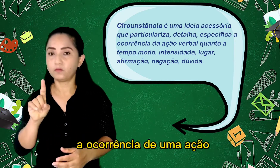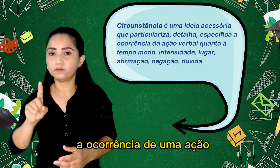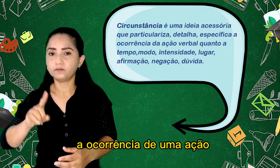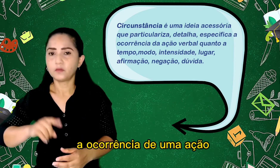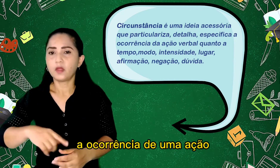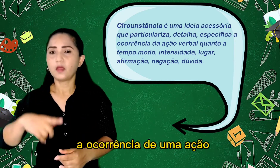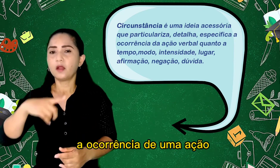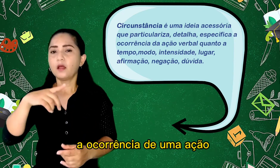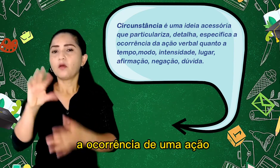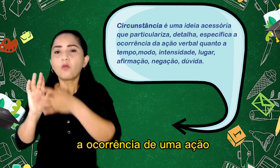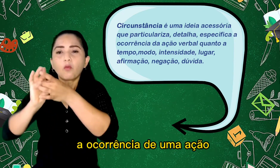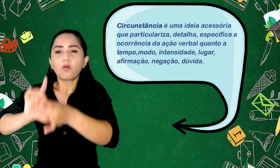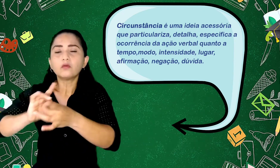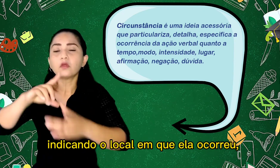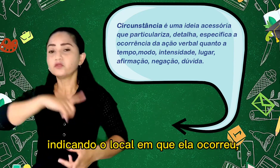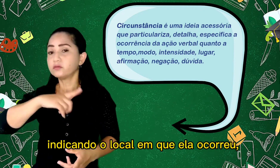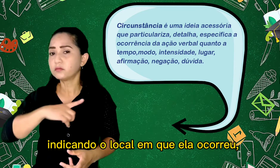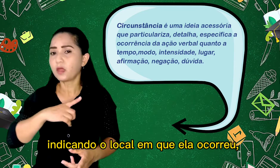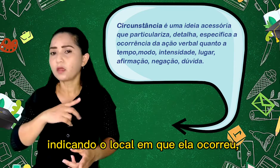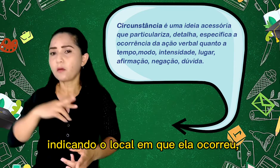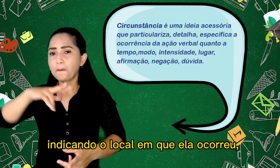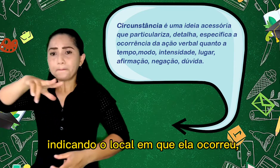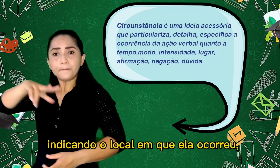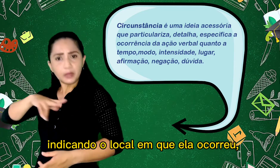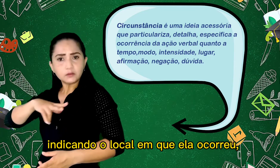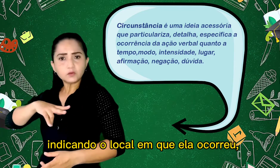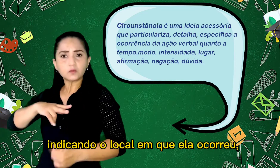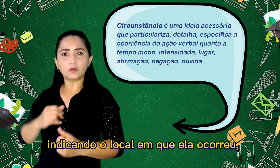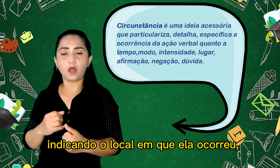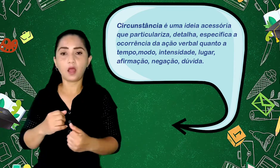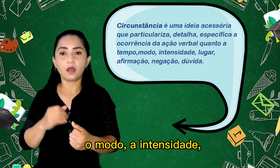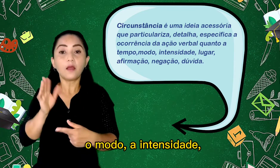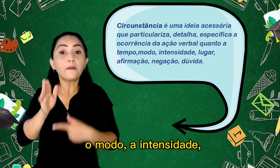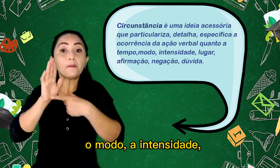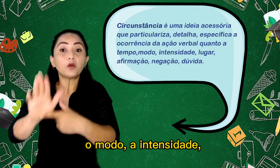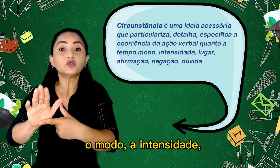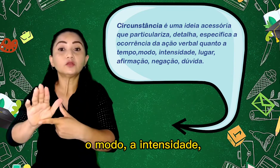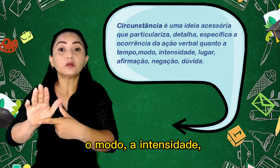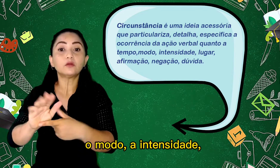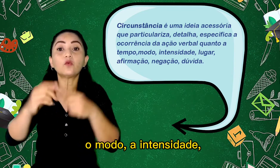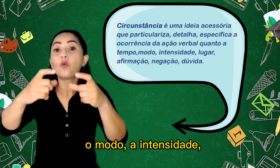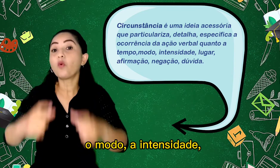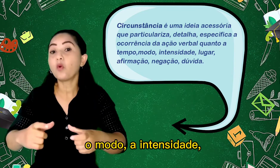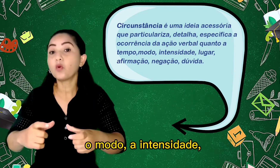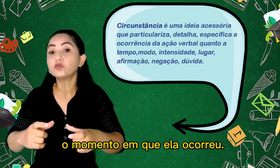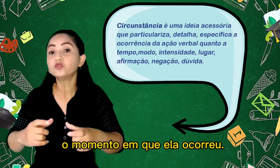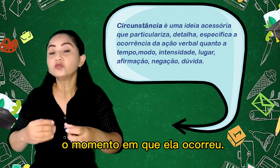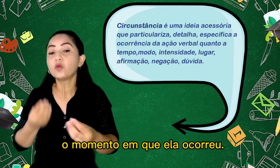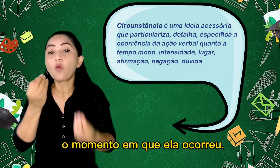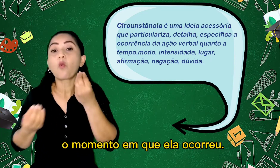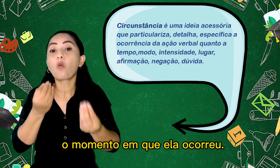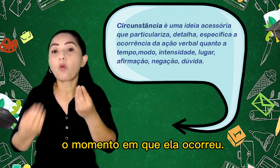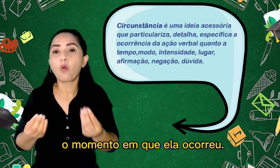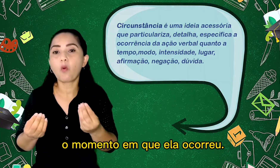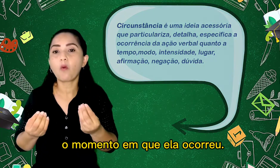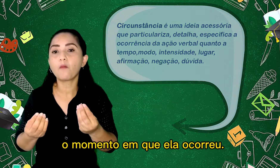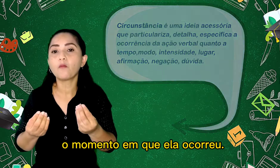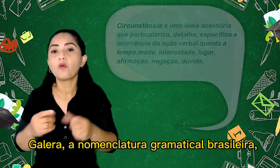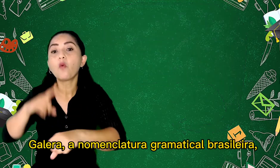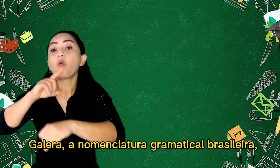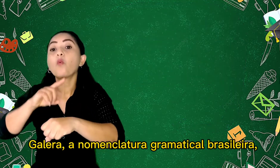à ocorrência de uma ação, indicando o local em que ela ocorreu, o modo, a intensidade, o momento em que